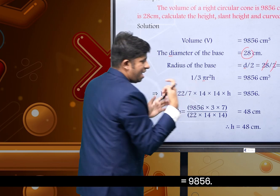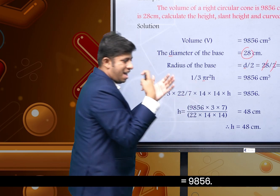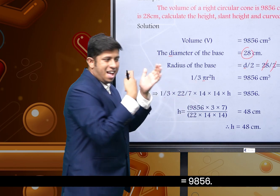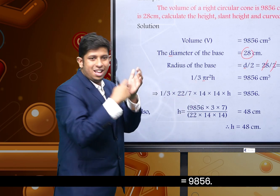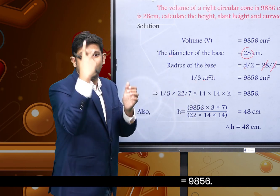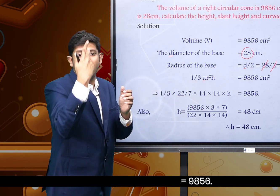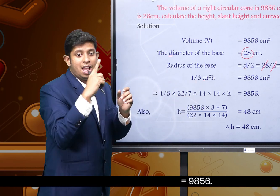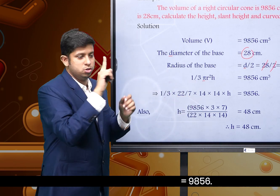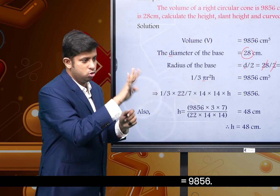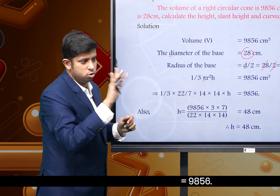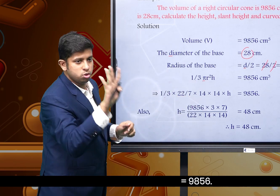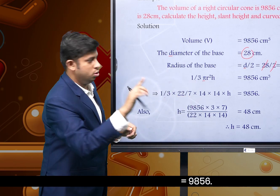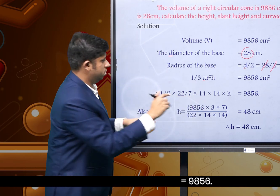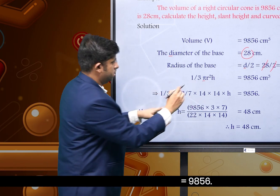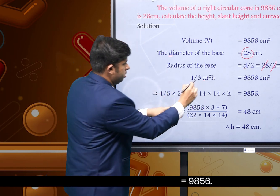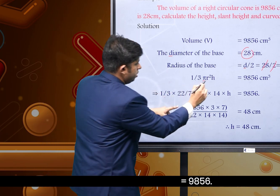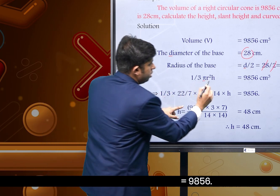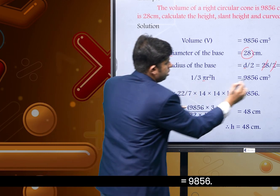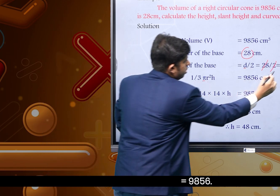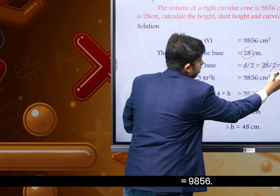बरोबर 9856.